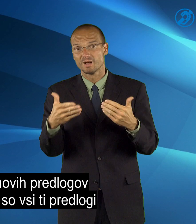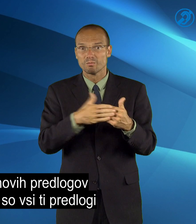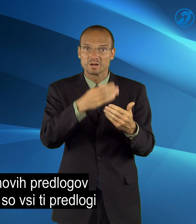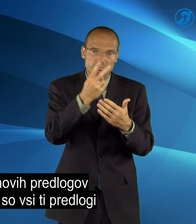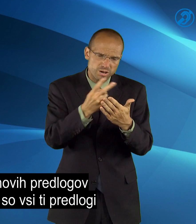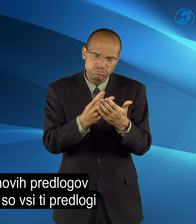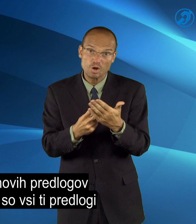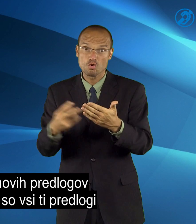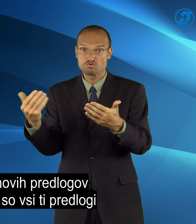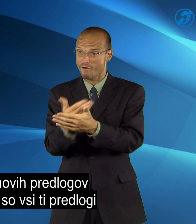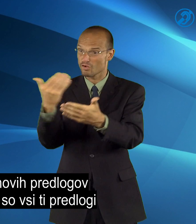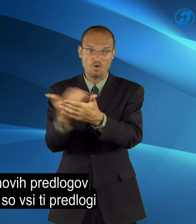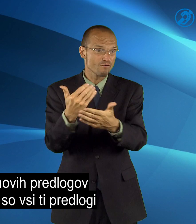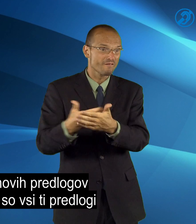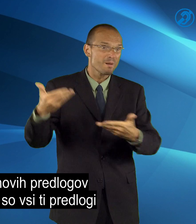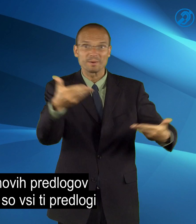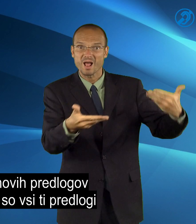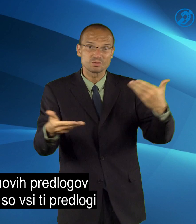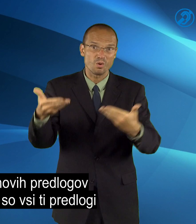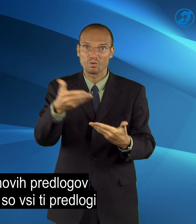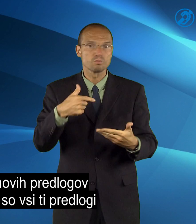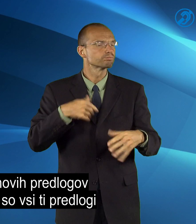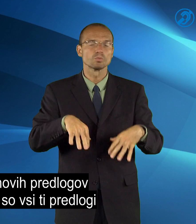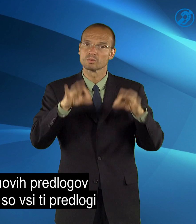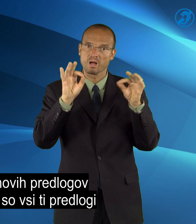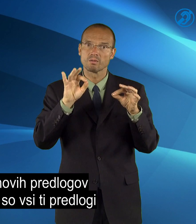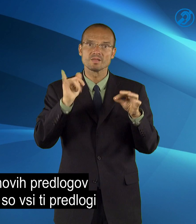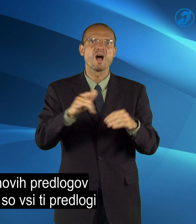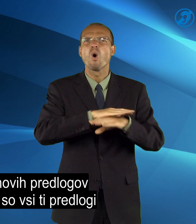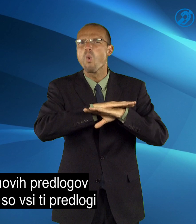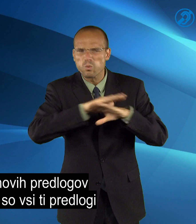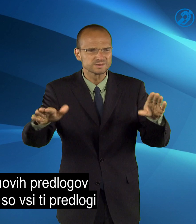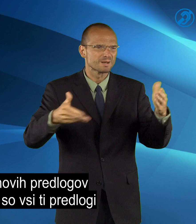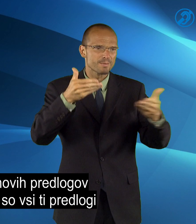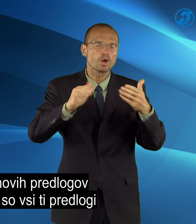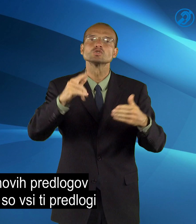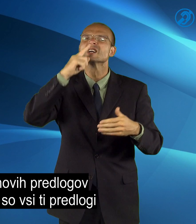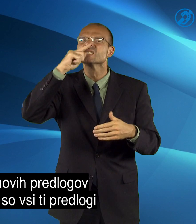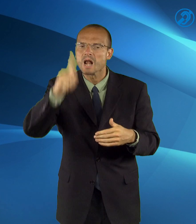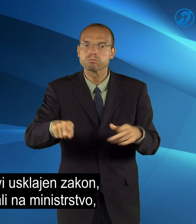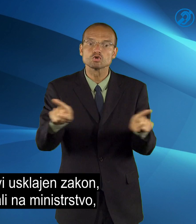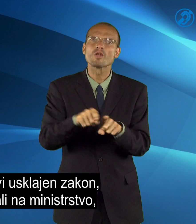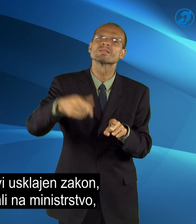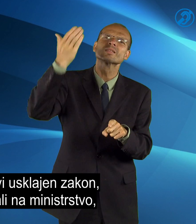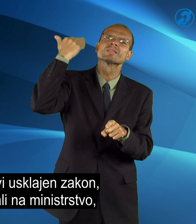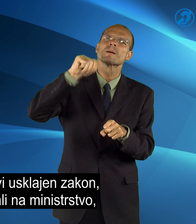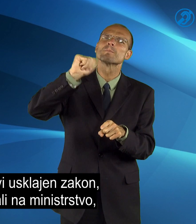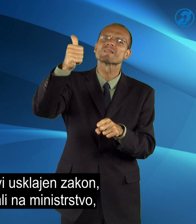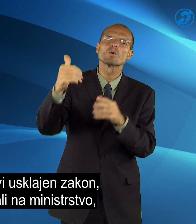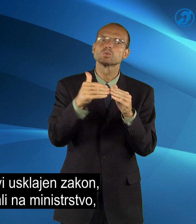Pri prebiranju novih predlogov ugotavljamo, da so vsi ti predlogi slabši kot tisti prvi usklajen zakon, zato